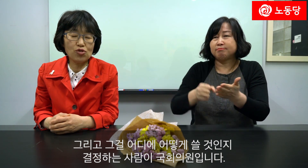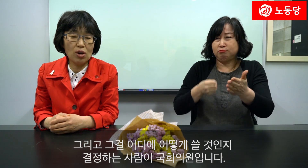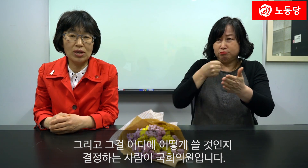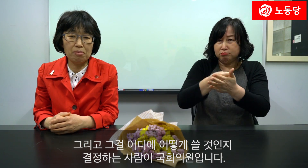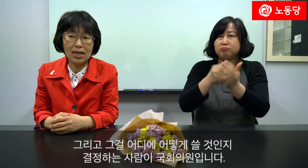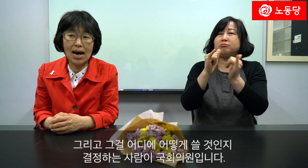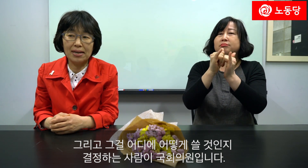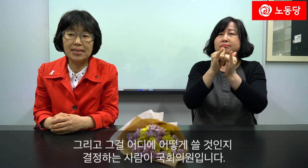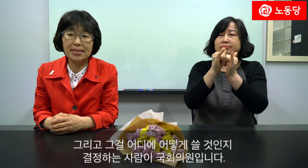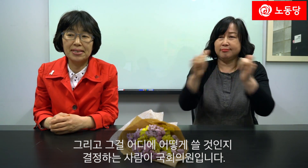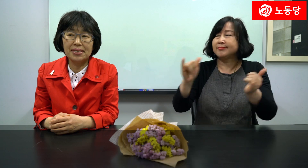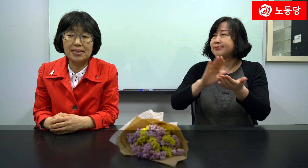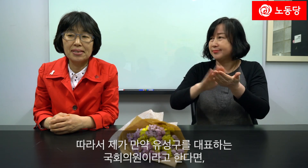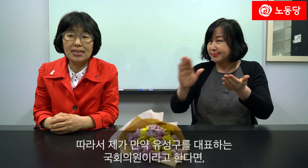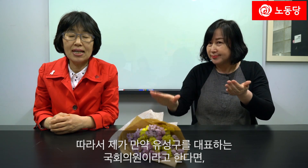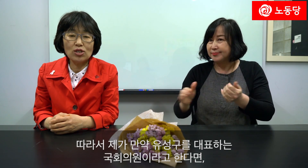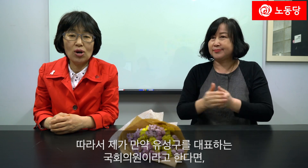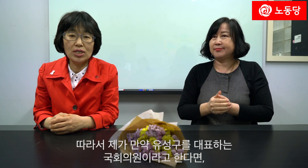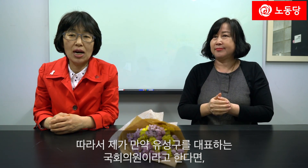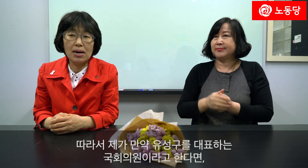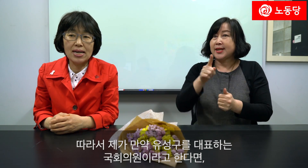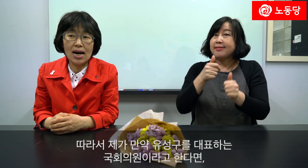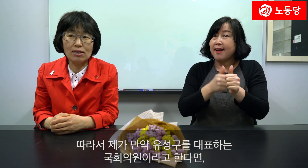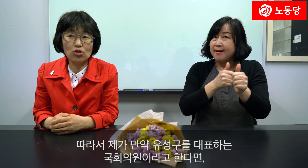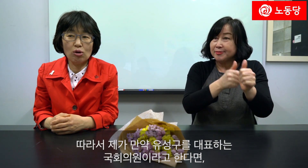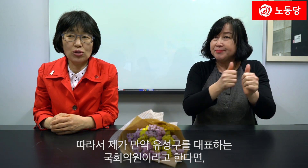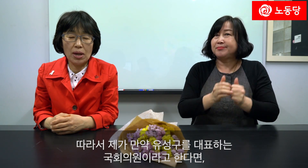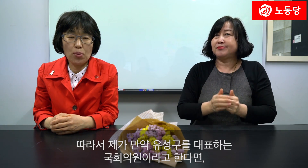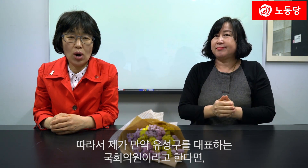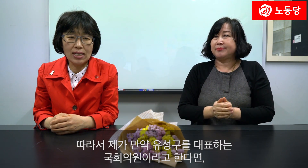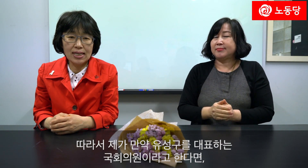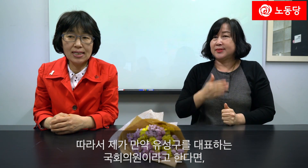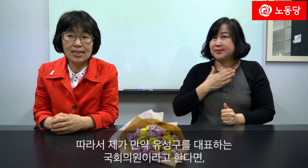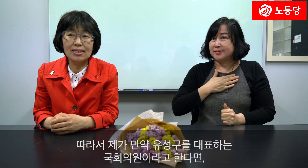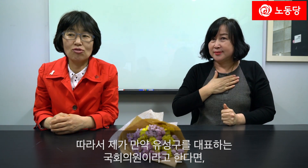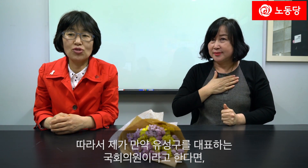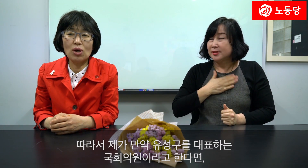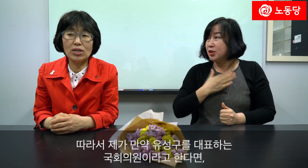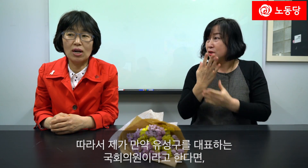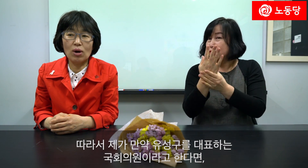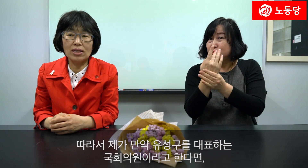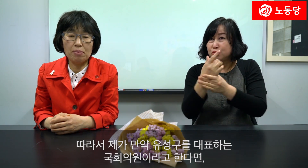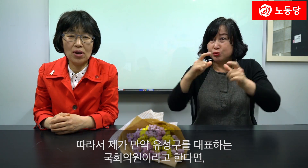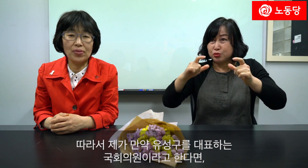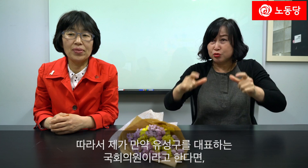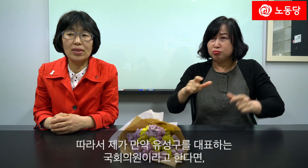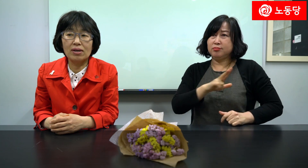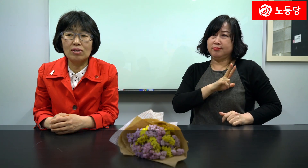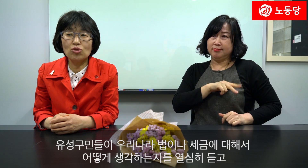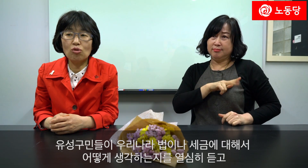사람이 국회의원입니다. 따라서 제가 만약 유성구를 대표하는 국회의원이라고